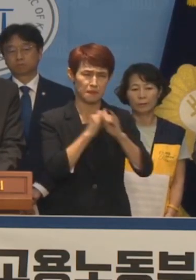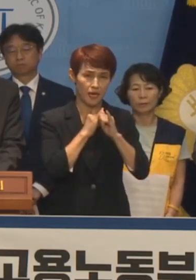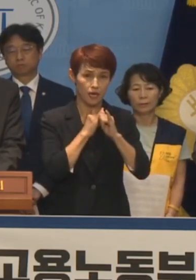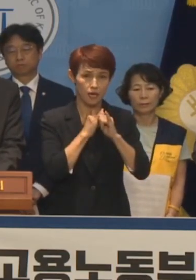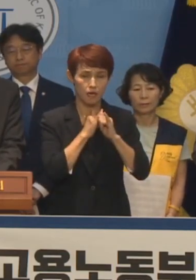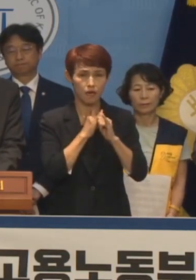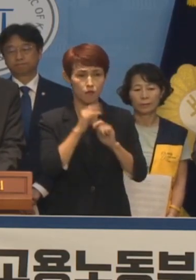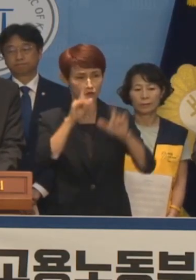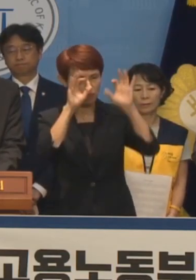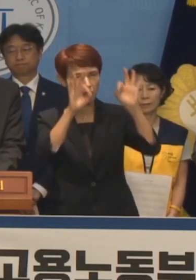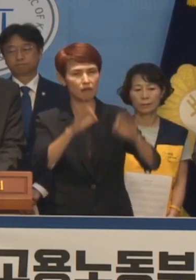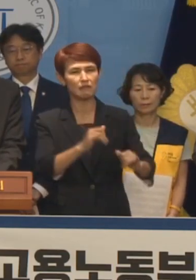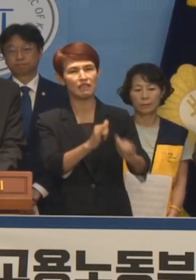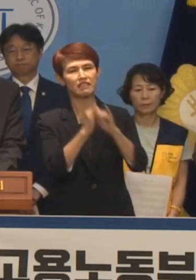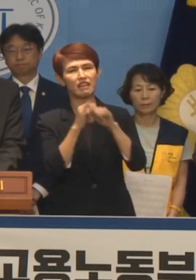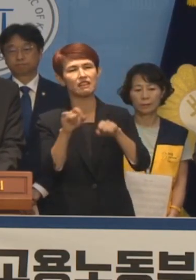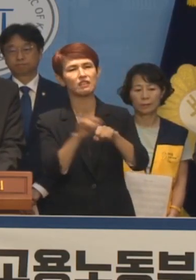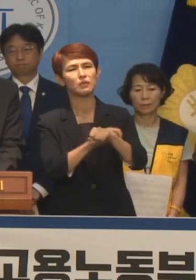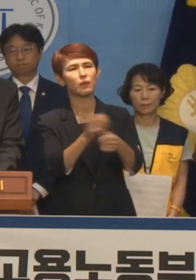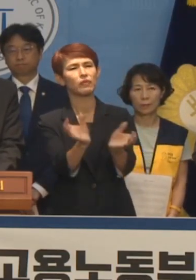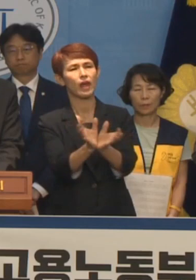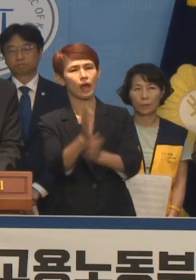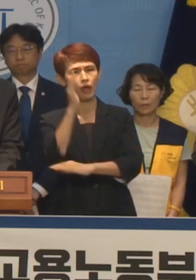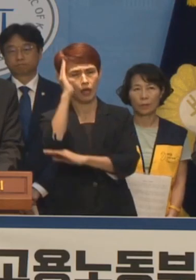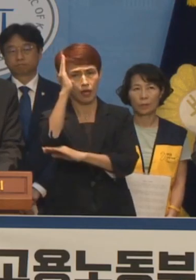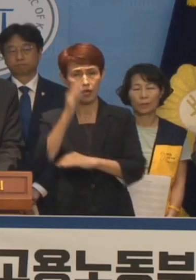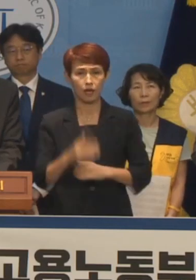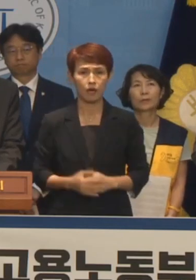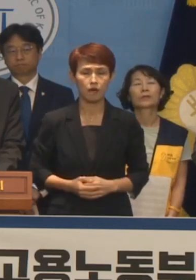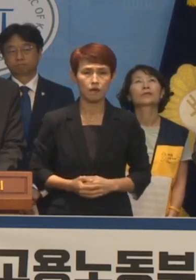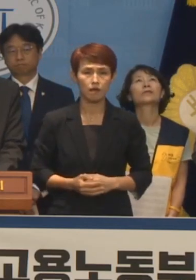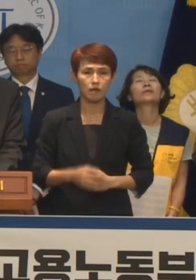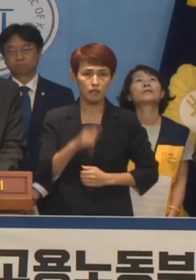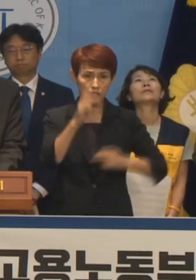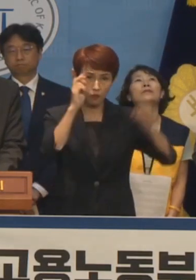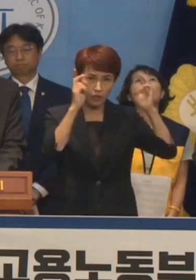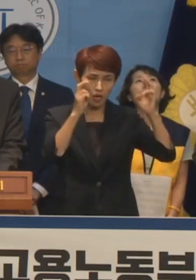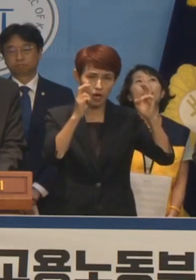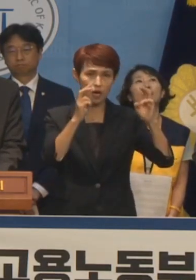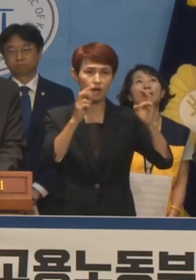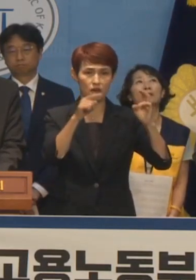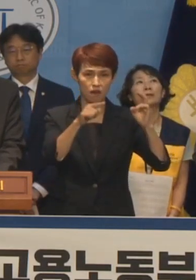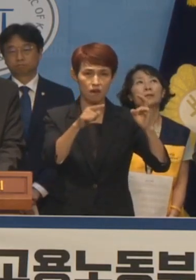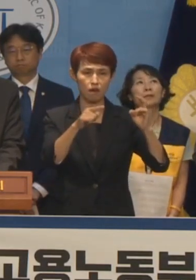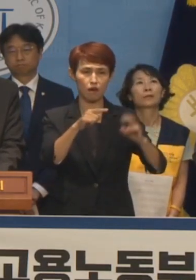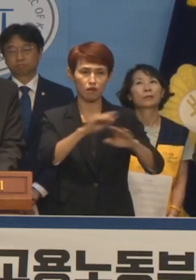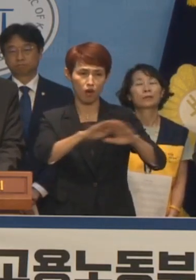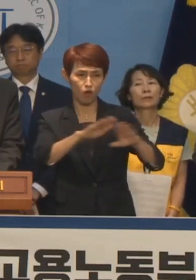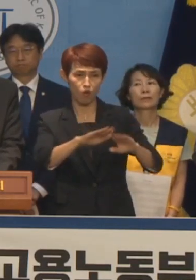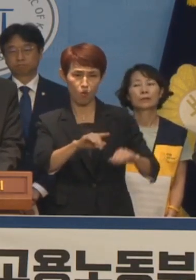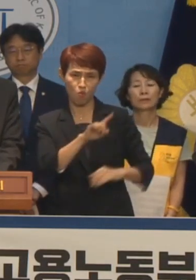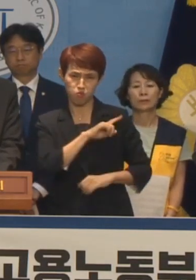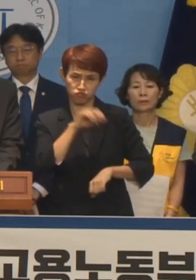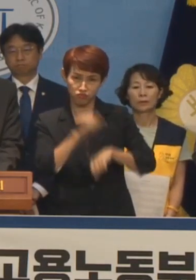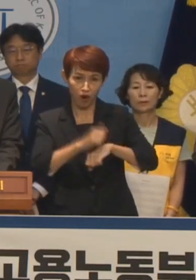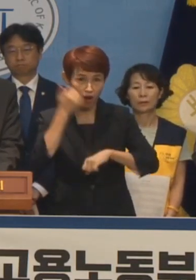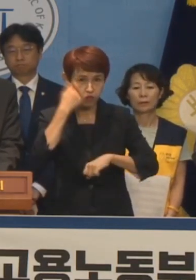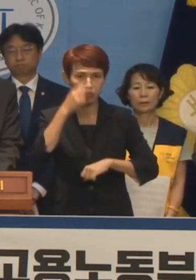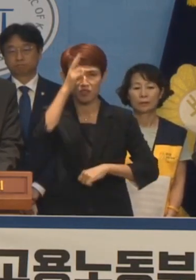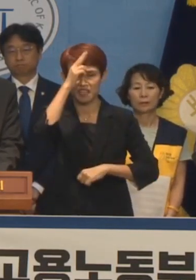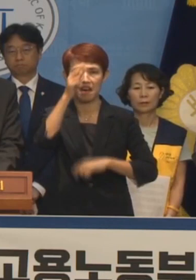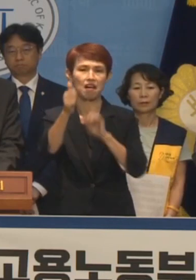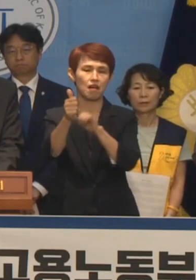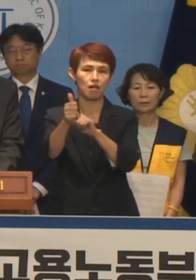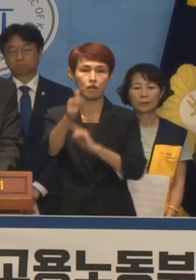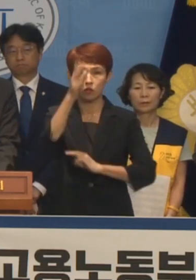대해서 자살특공대에 비유하기도 했고, 쌍용차 해결의 1등 공신은 경찰이다라고 하면서 경찰청장이